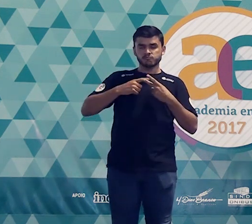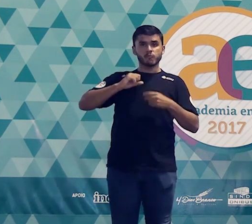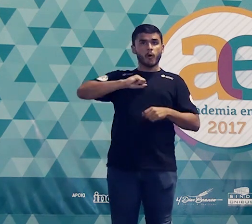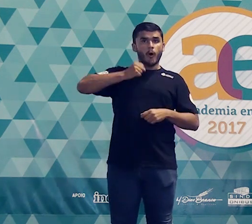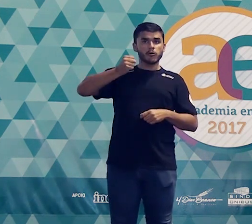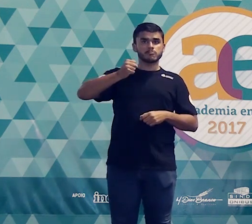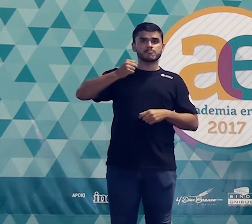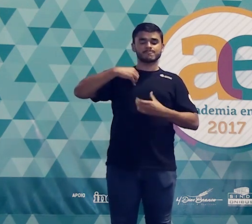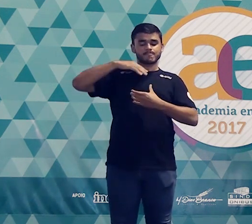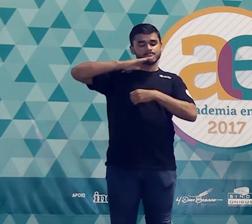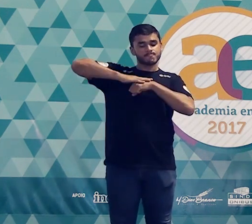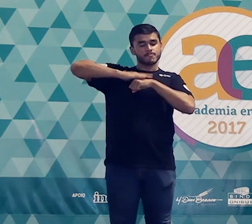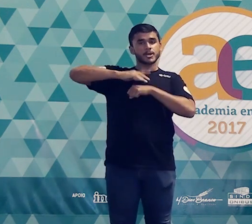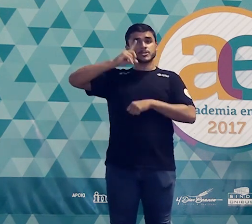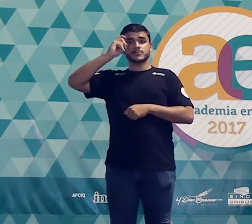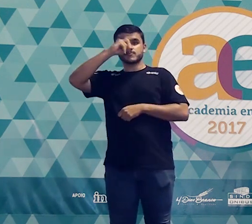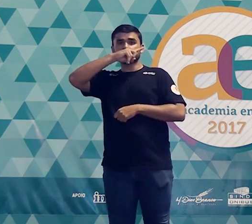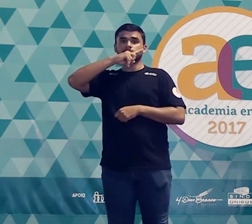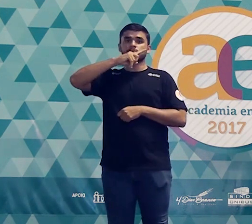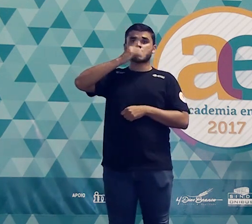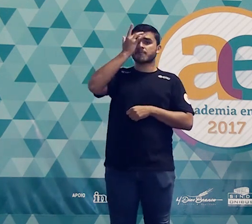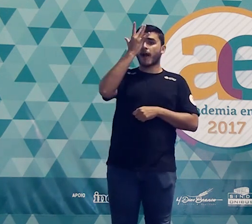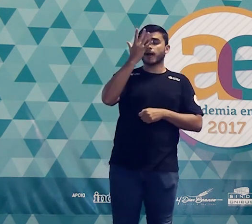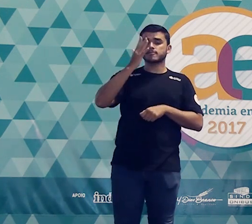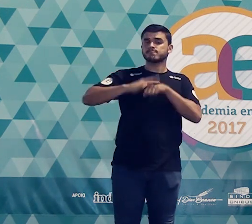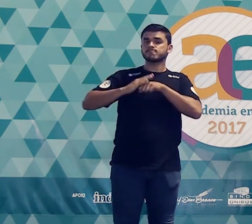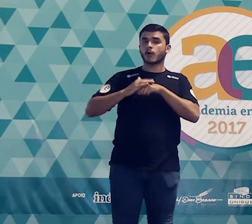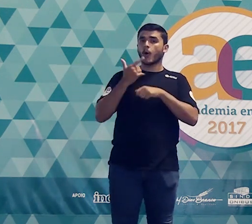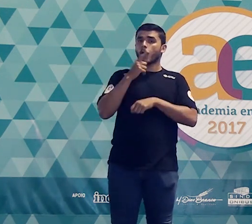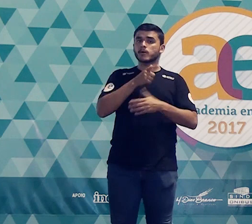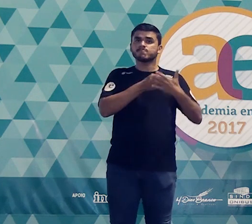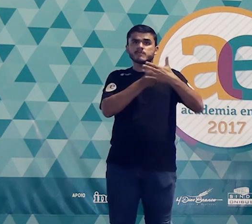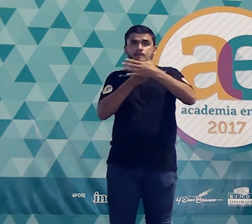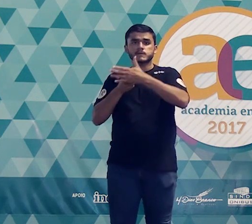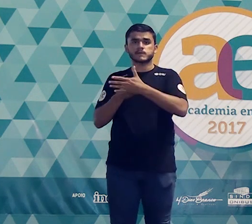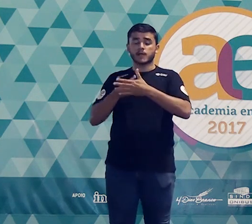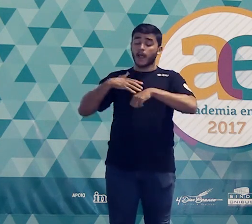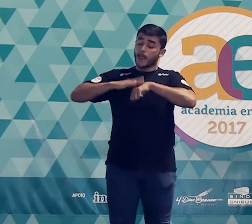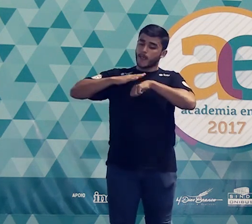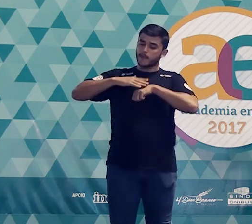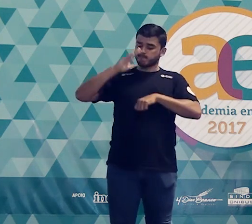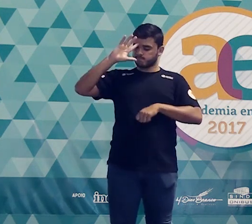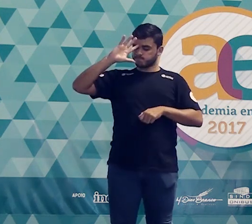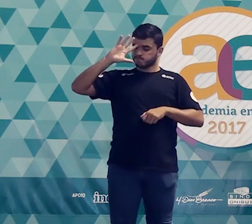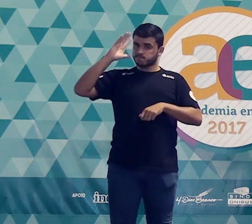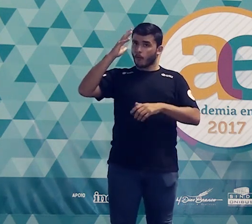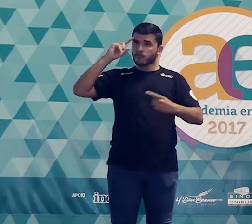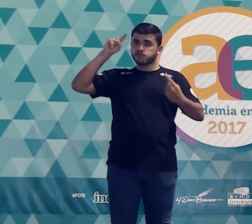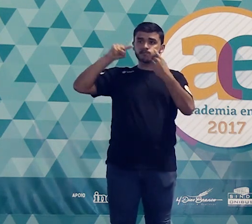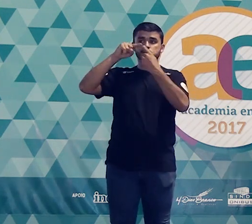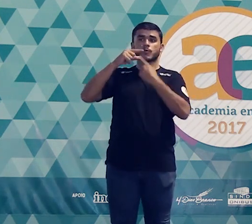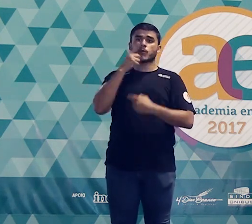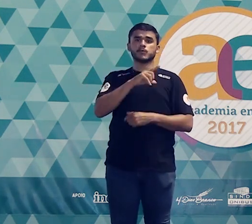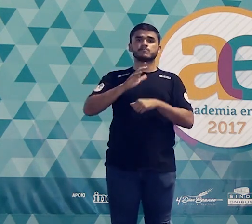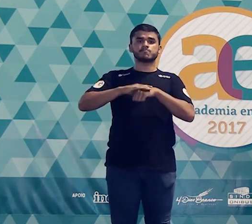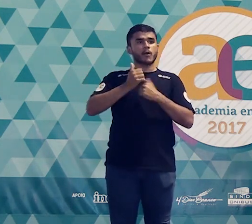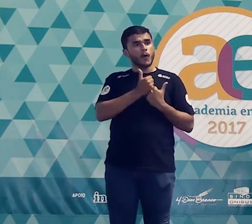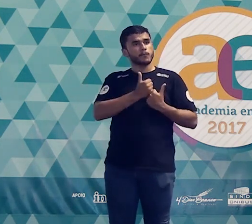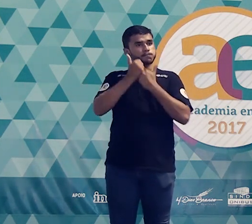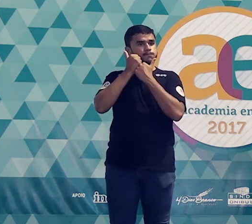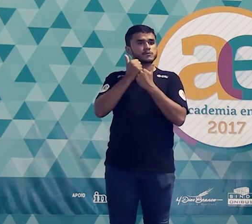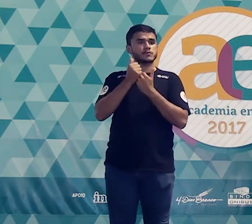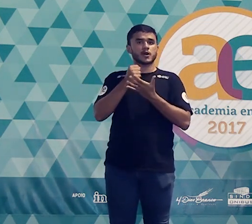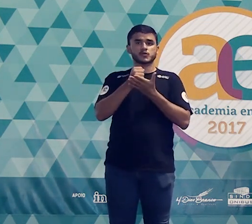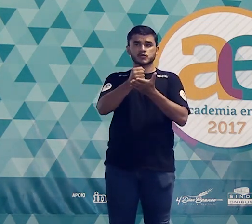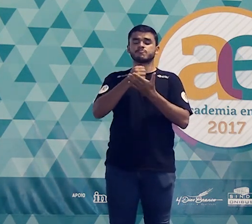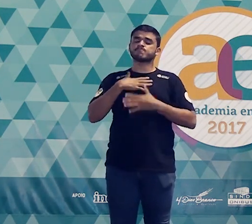certo? Então, conheça a si mesmo, controle-se a si mesmo e tenha garra. A gente está aqui para te ajudar. Foi um